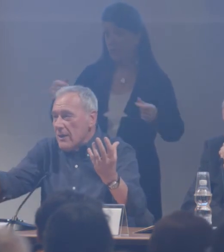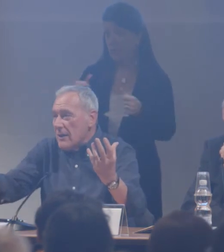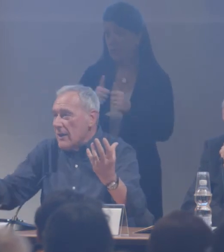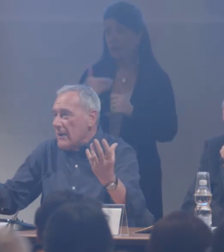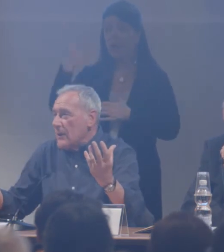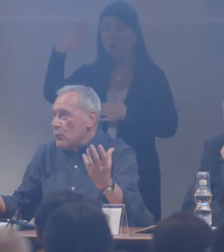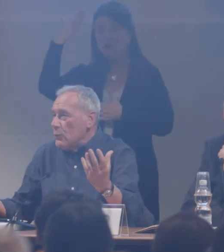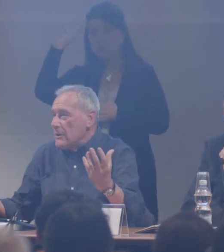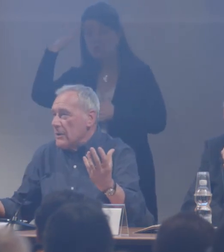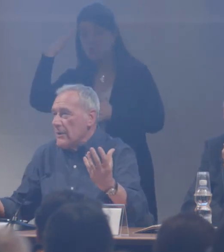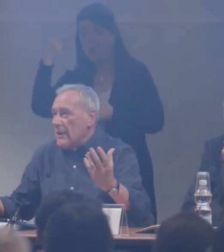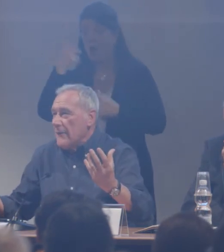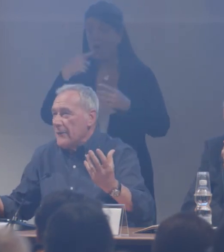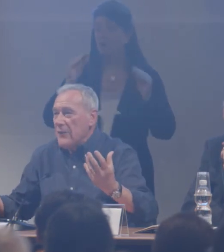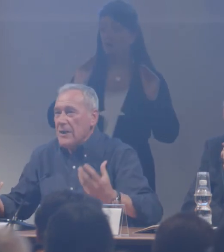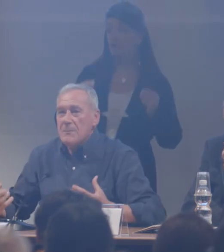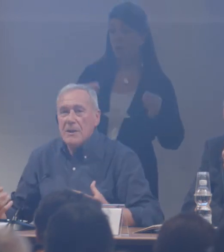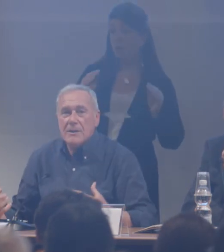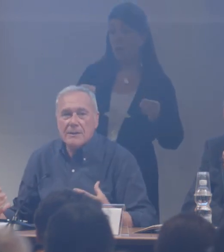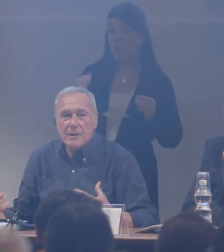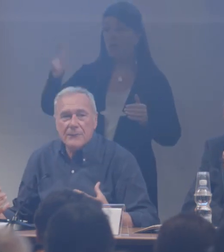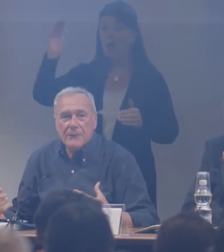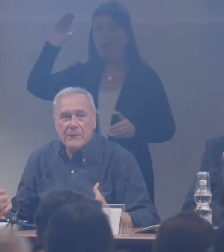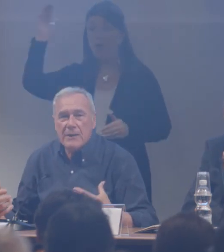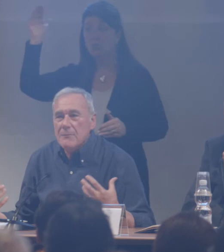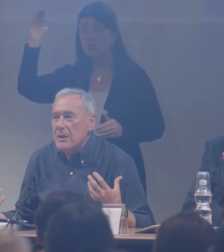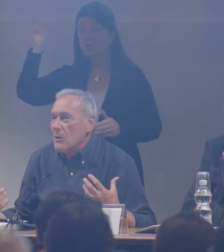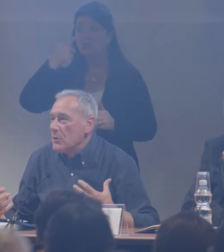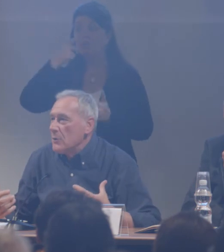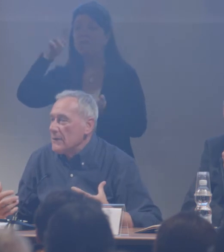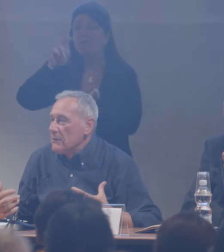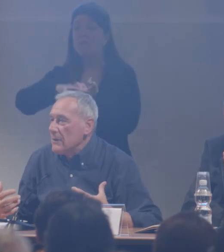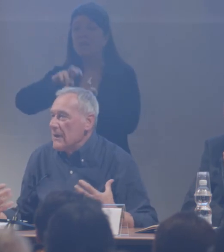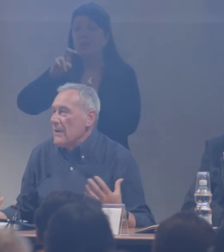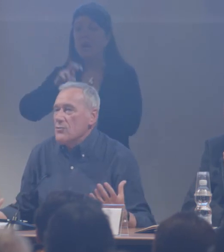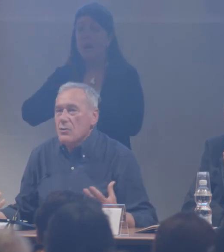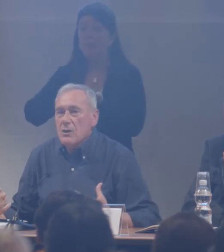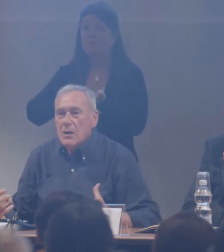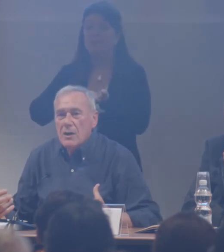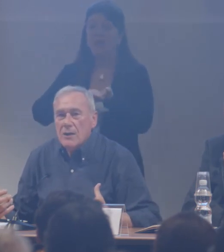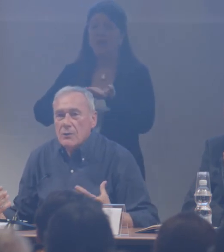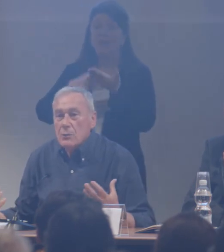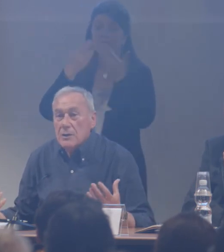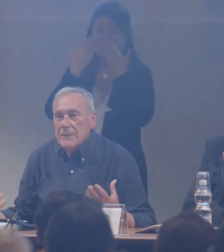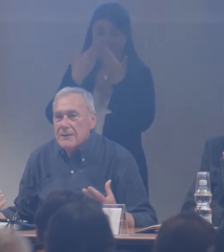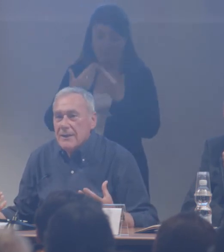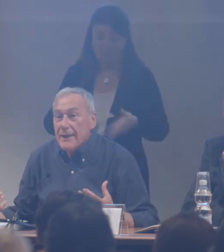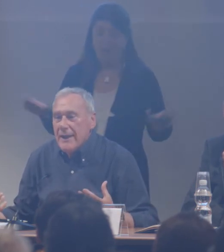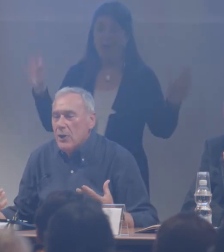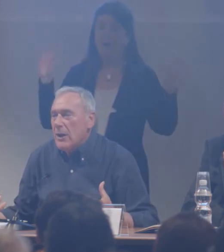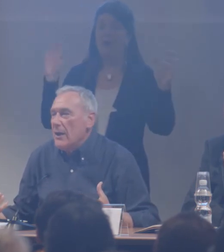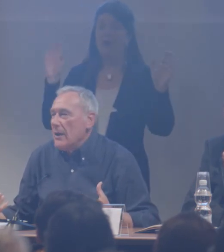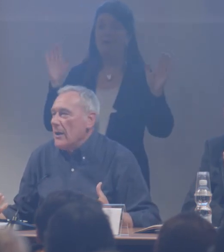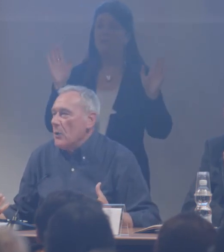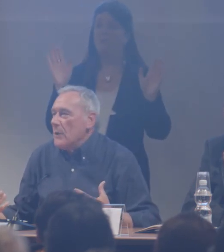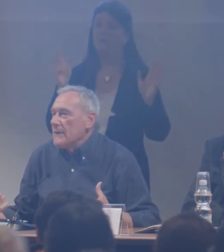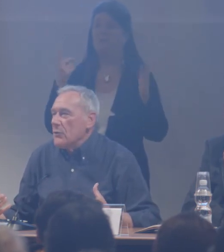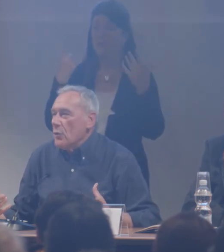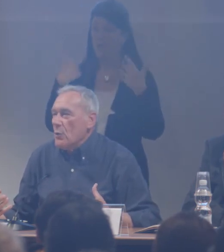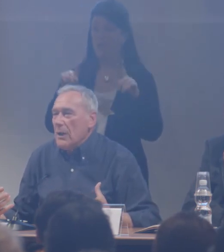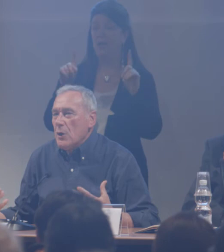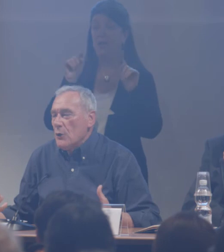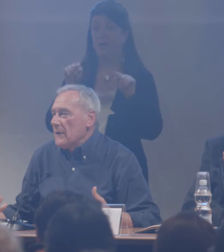giovani e gli adulti che finalmente si liberano di questo retaggio assolutamente. Allora,